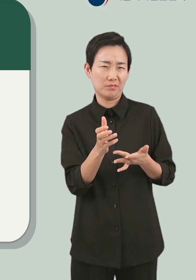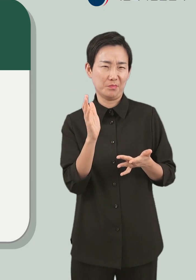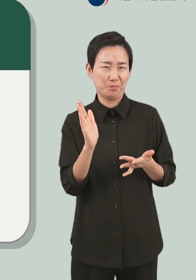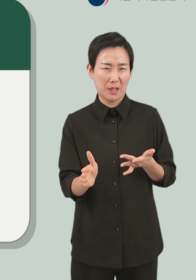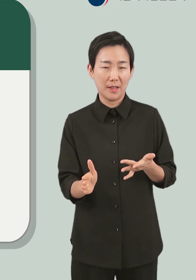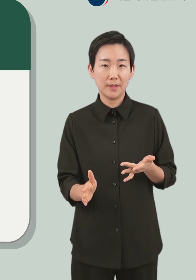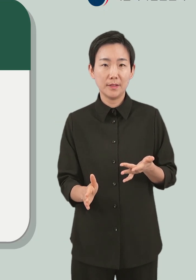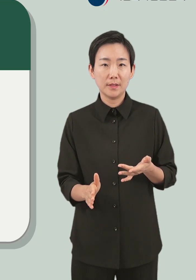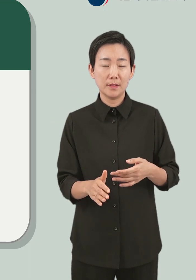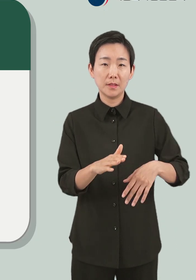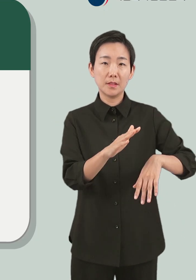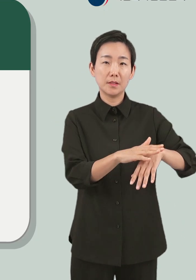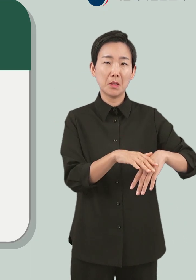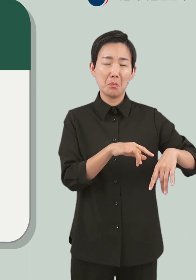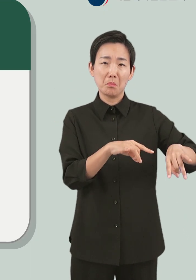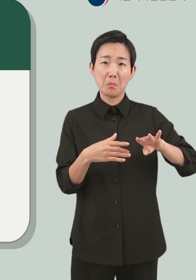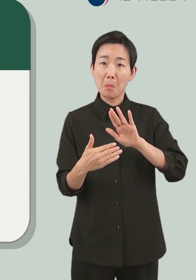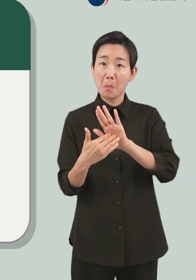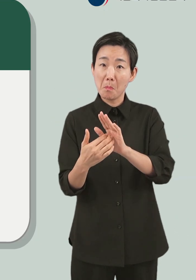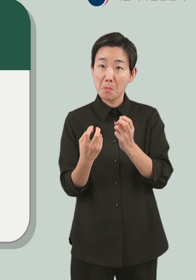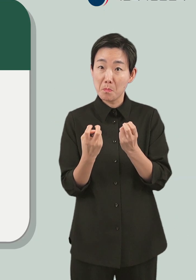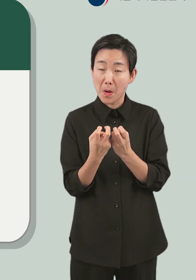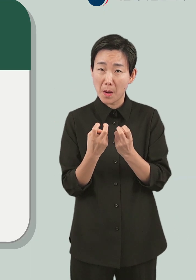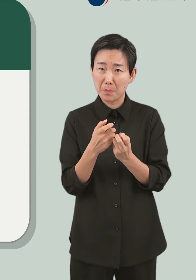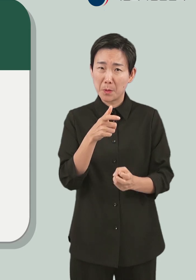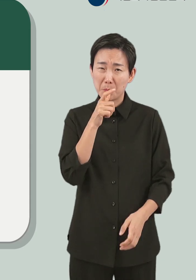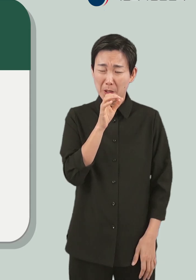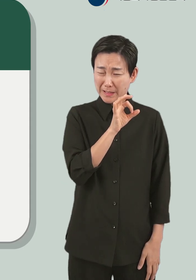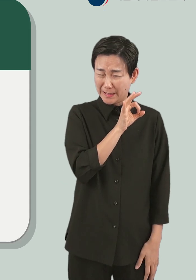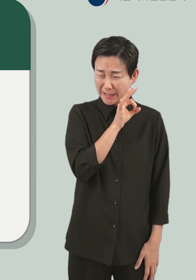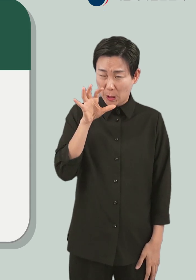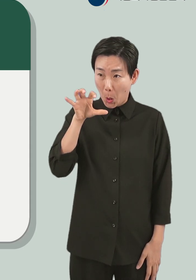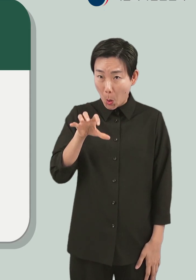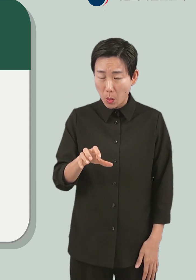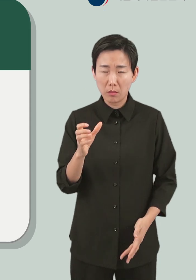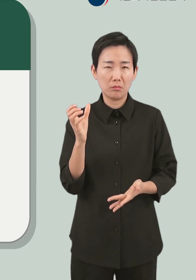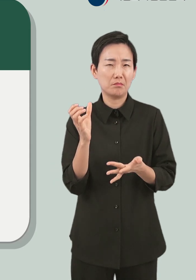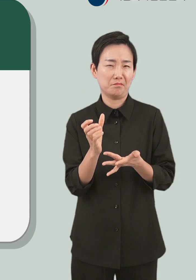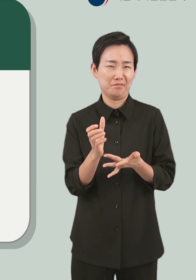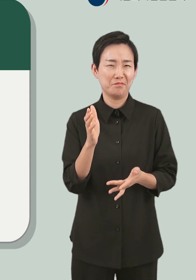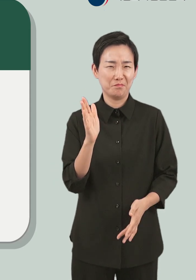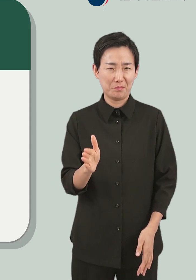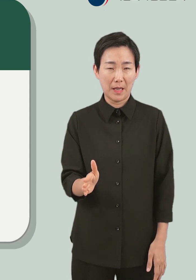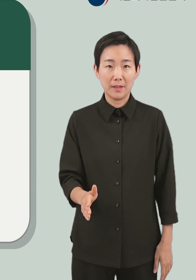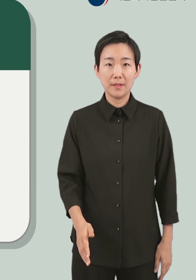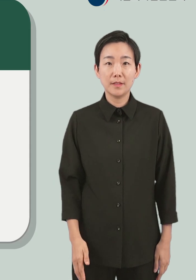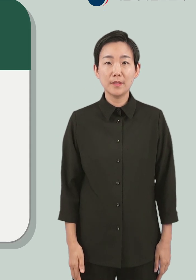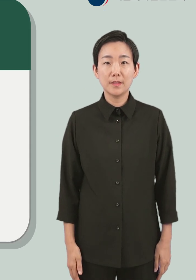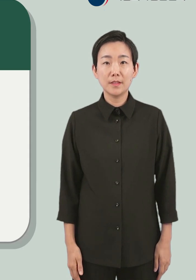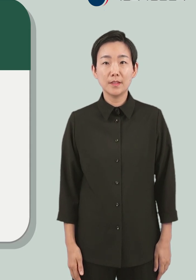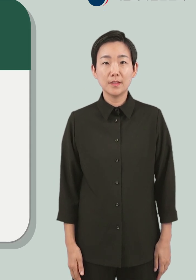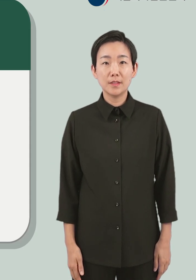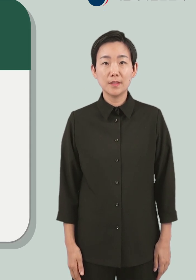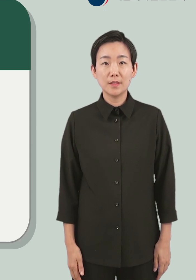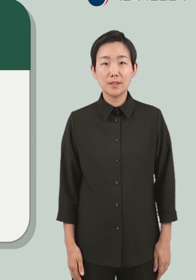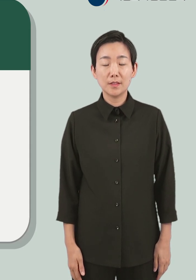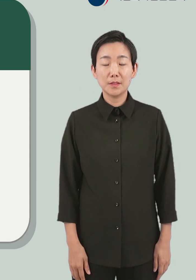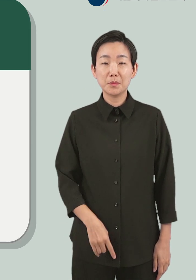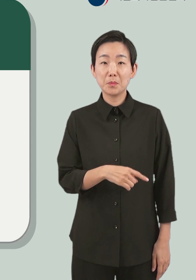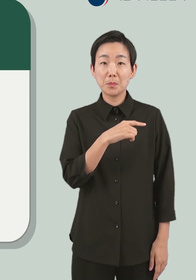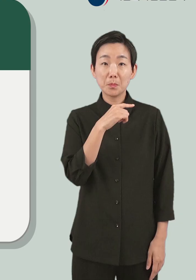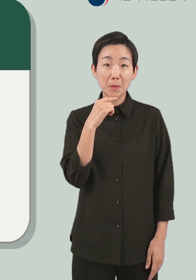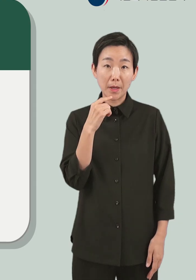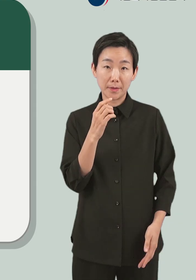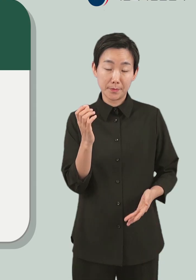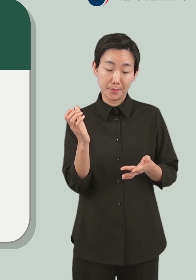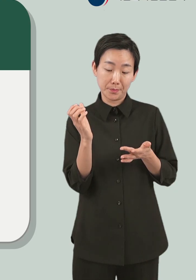작동을 방해할 수 있으므로 이러한 환경에서는 사용하지 않습니다. 또한 정전기 방출을 막기 위해 지나치게 건조한